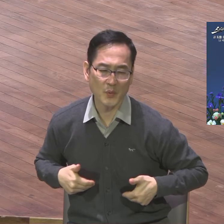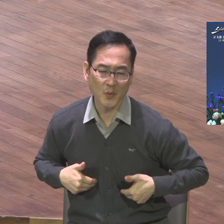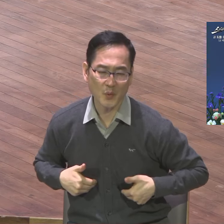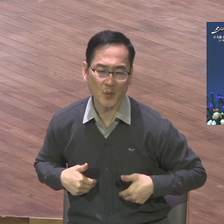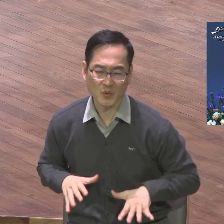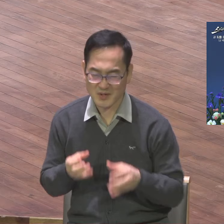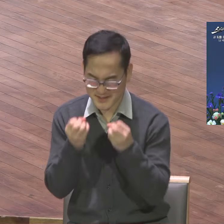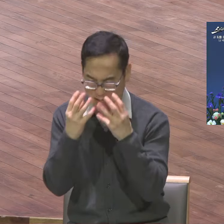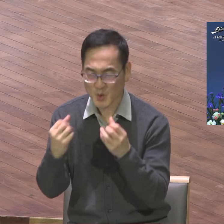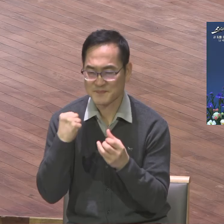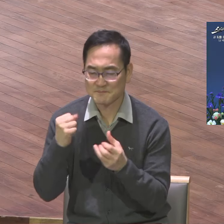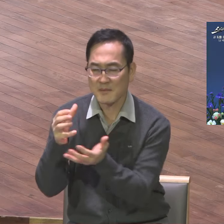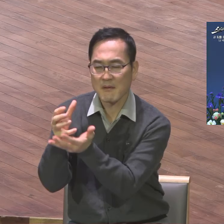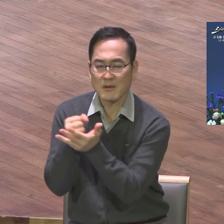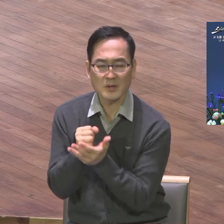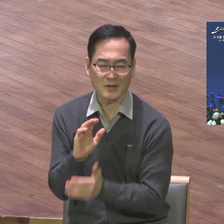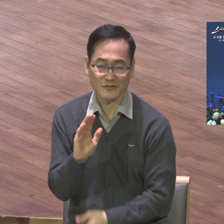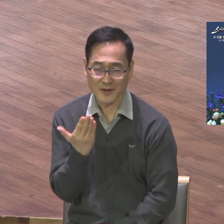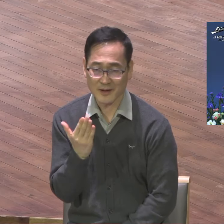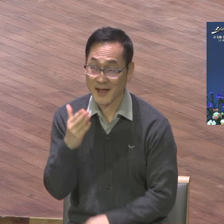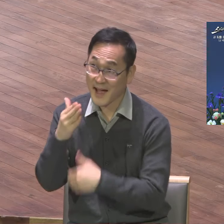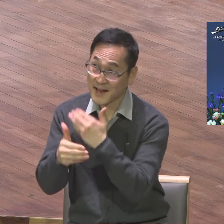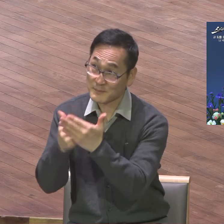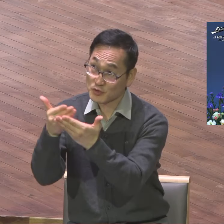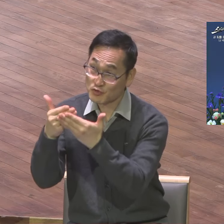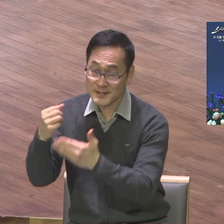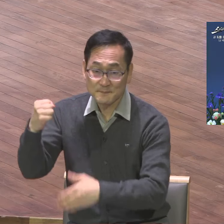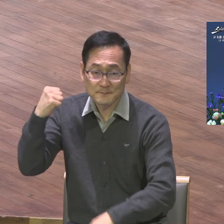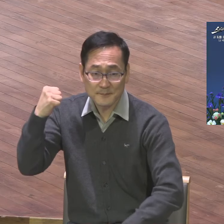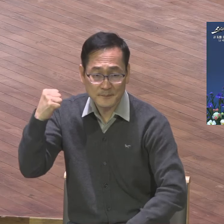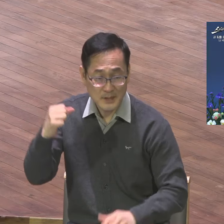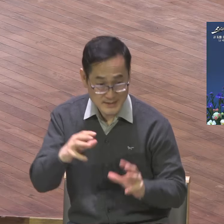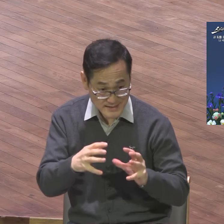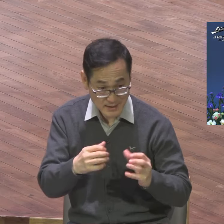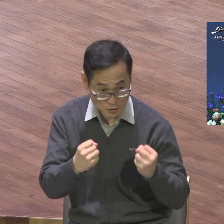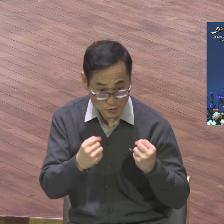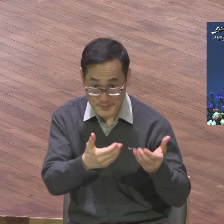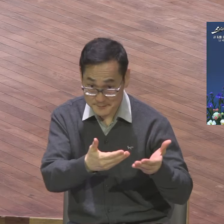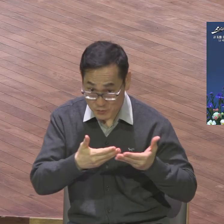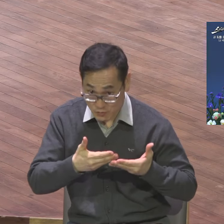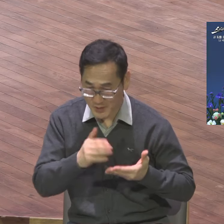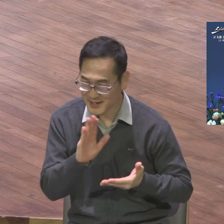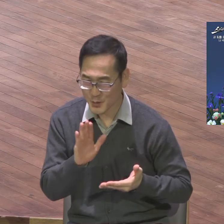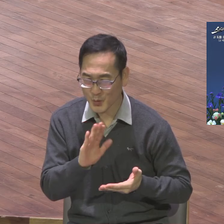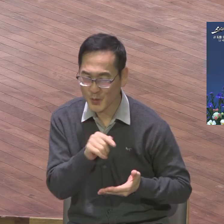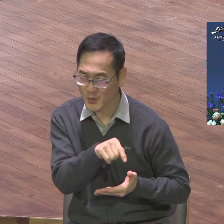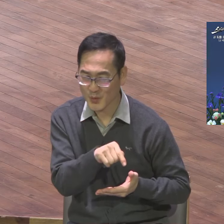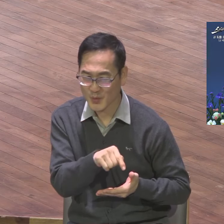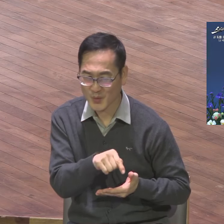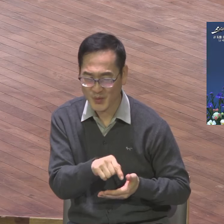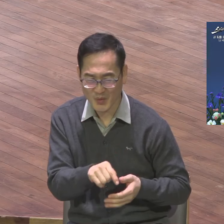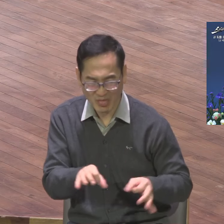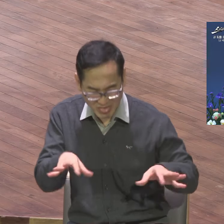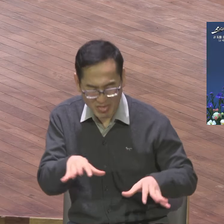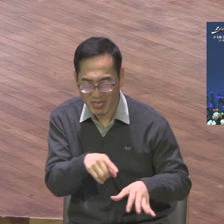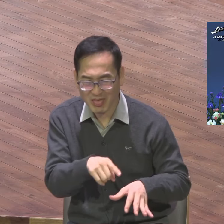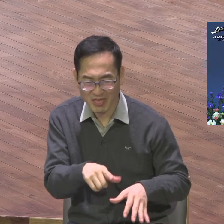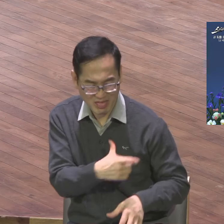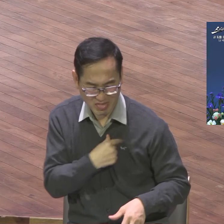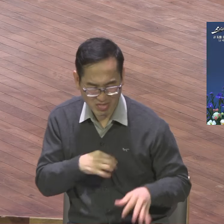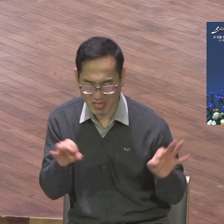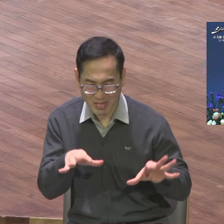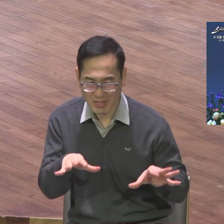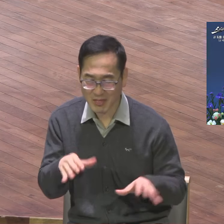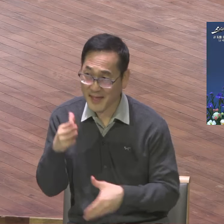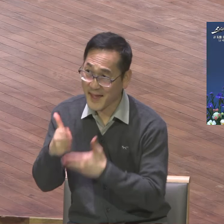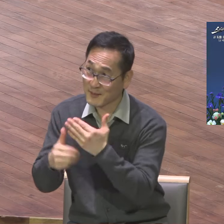힘을 하나님이 주시는 힘이죠. 세상 사람들이 주는 힘이 아니라 간단한 위로가 아니라 하나님이